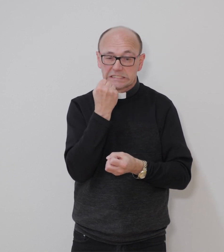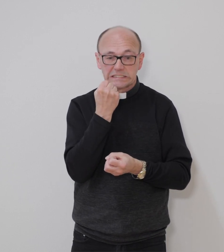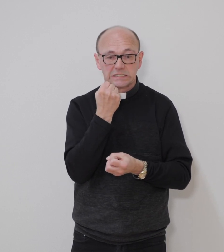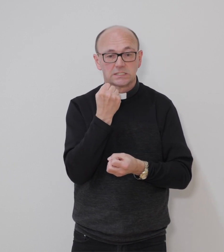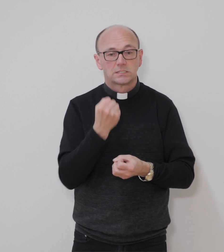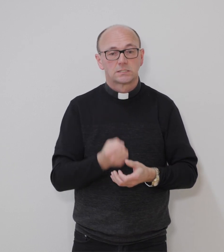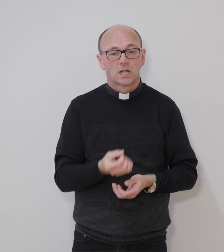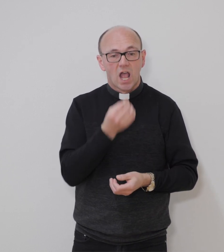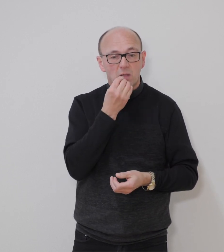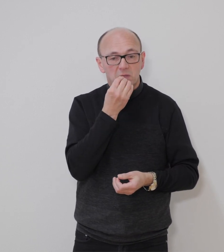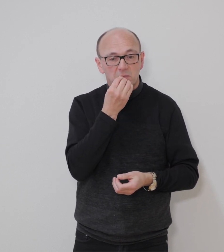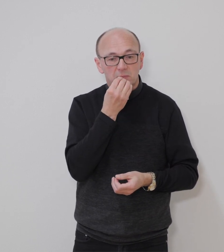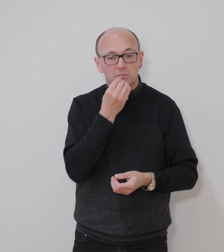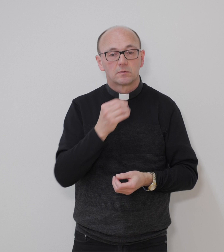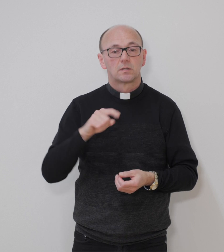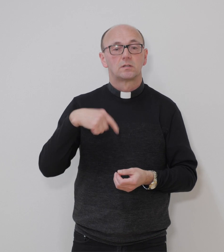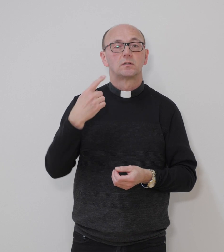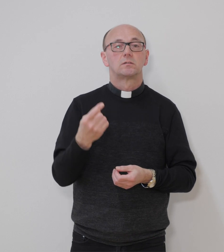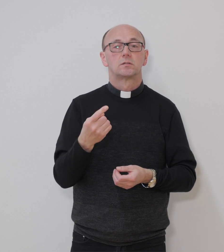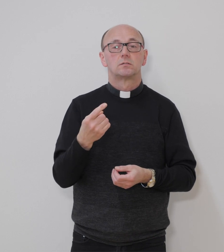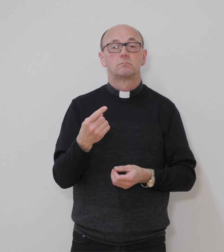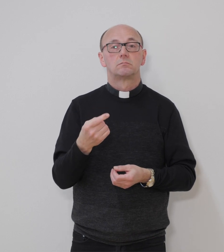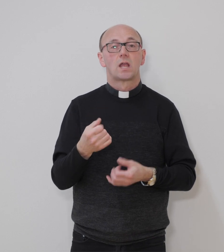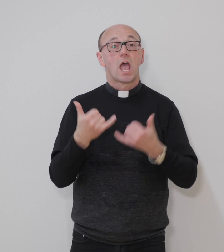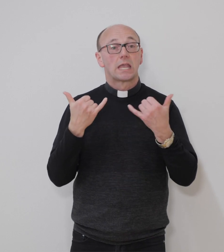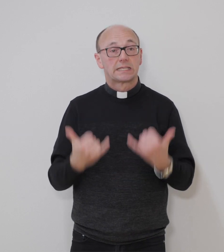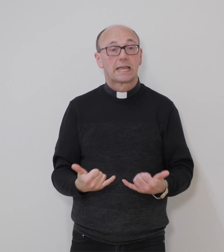das Haupt und übergab seinen Geist.